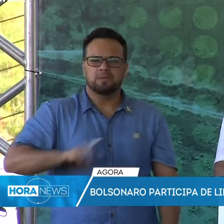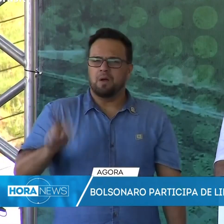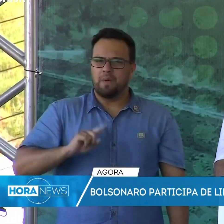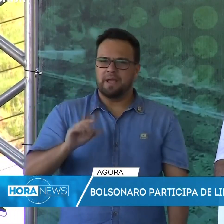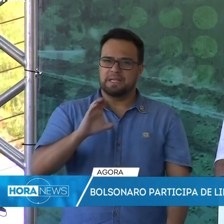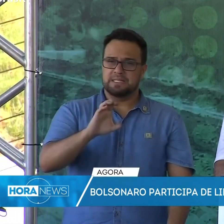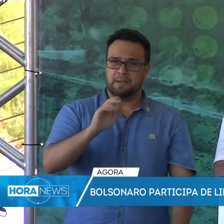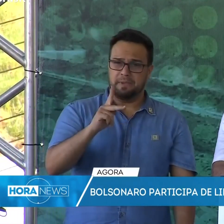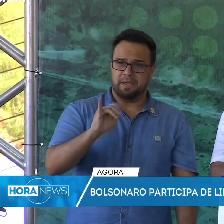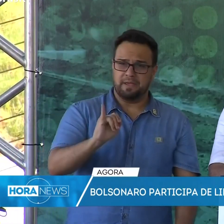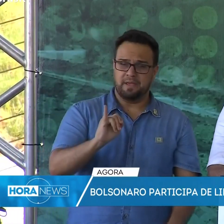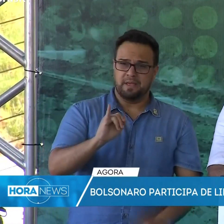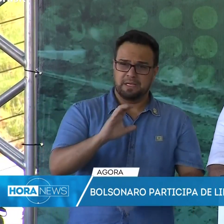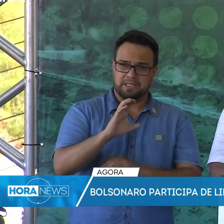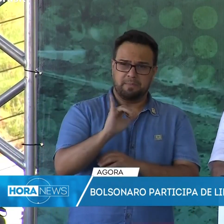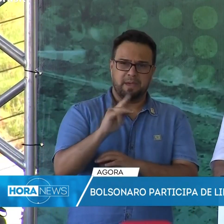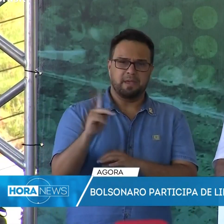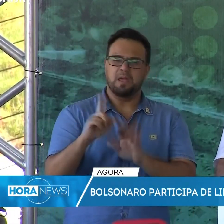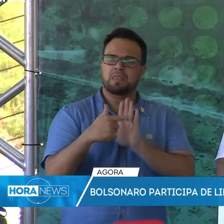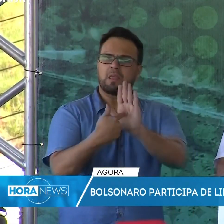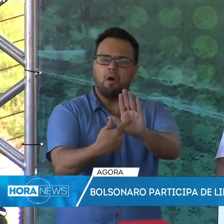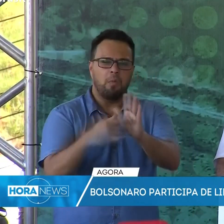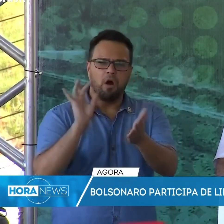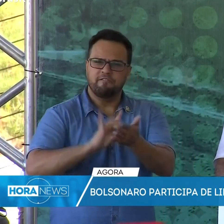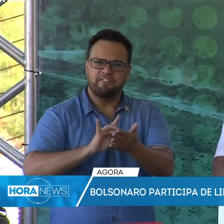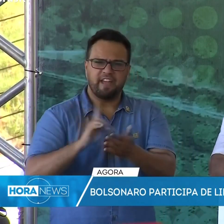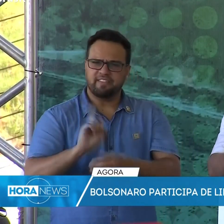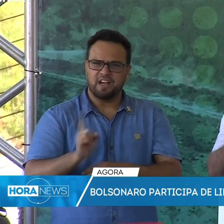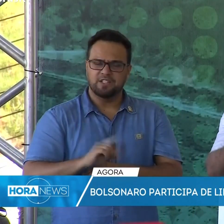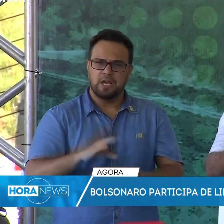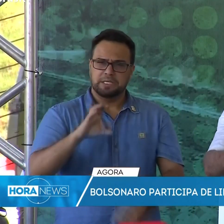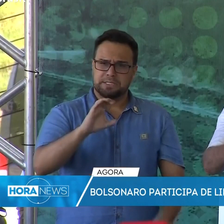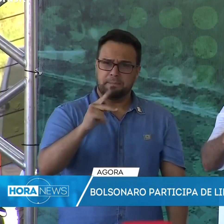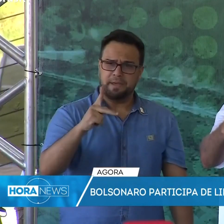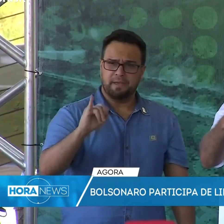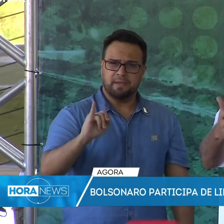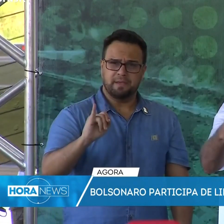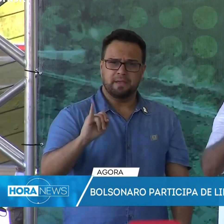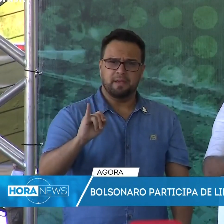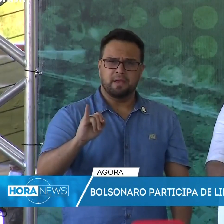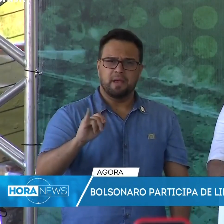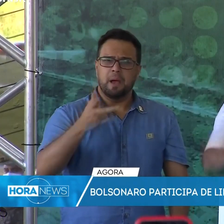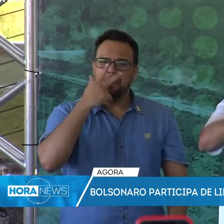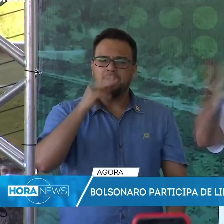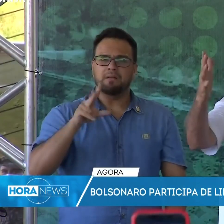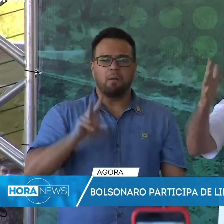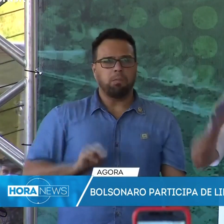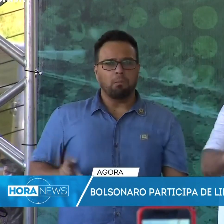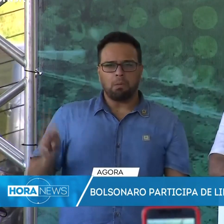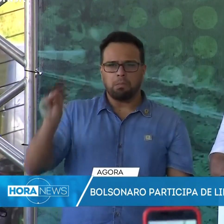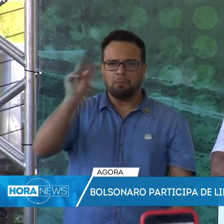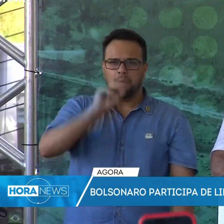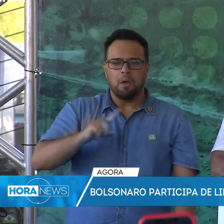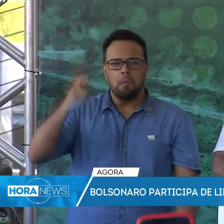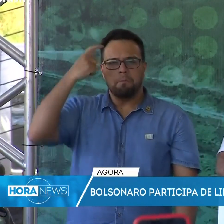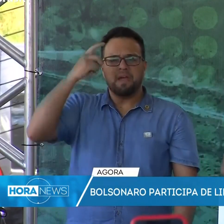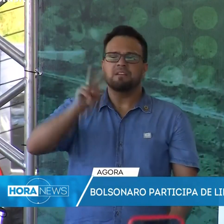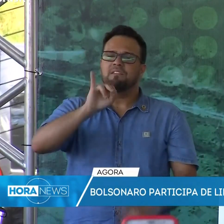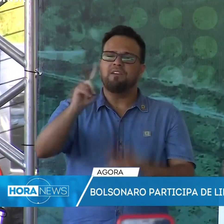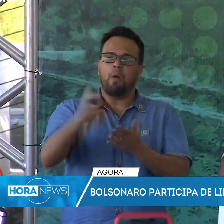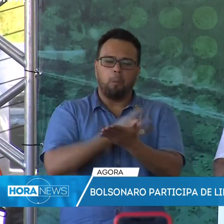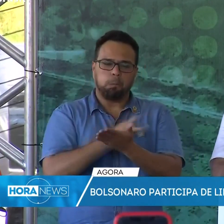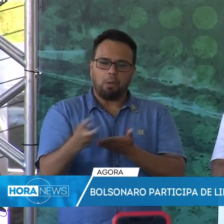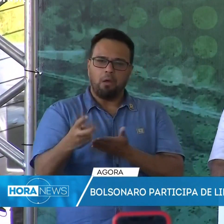uma CPI onde não busca a verdade, uma CPI que se ilude achando que vai derrubar o